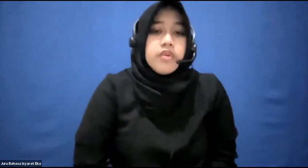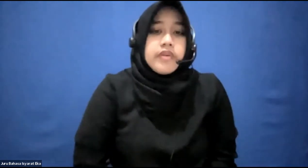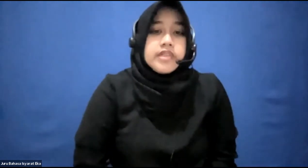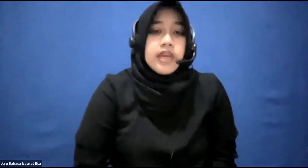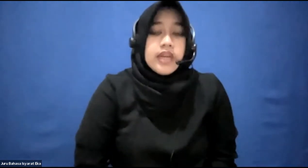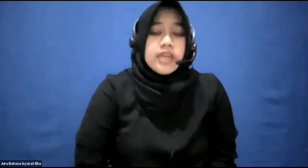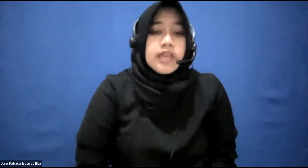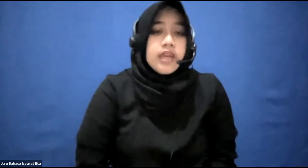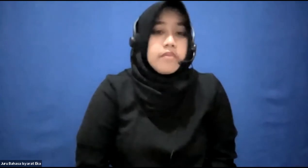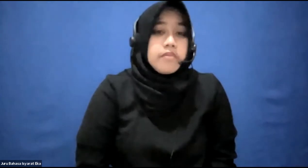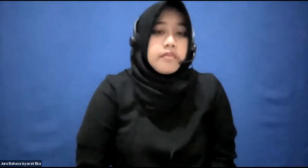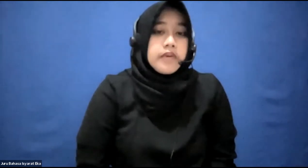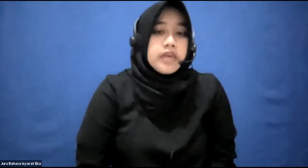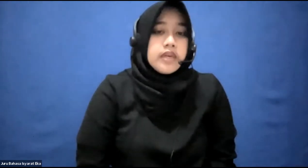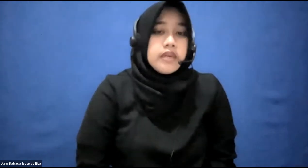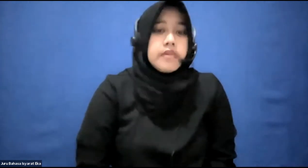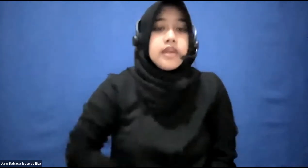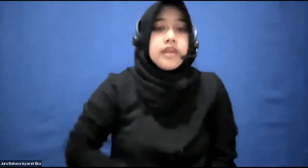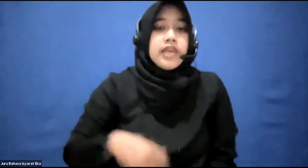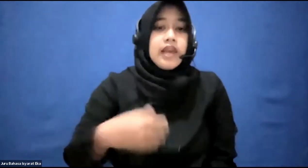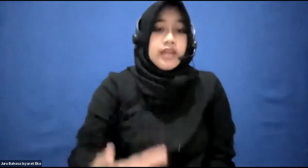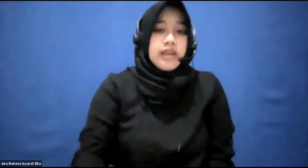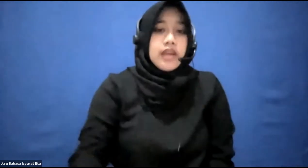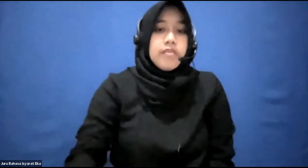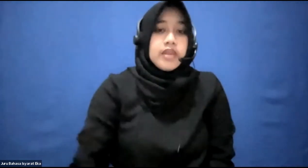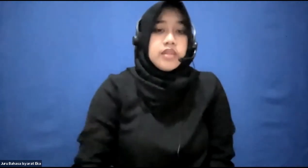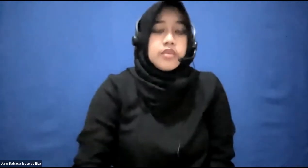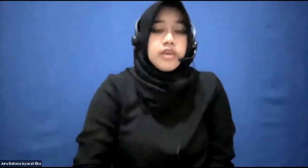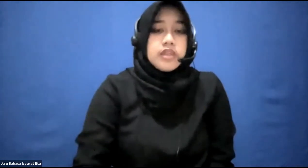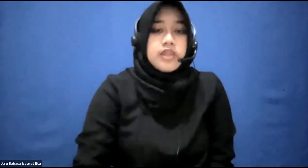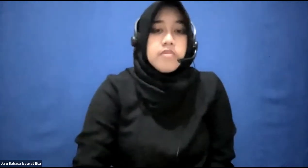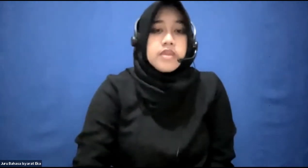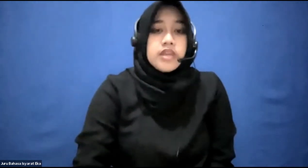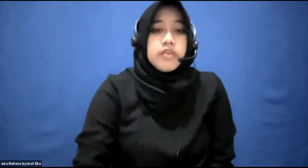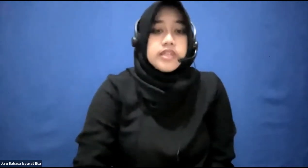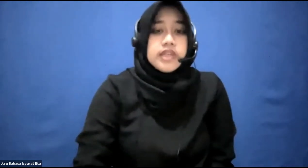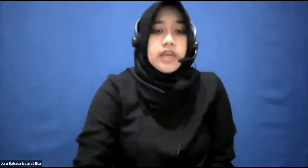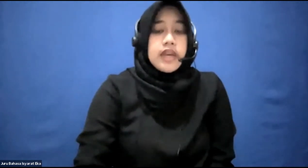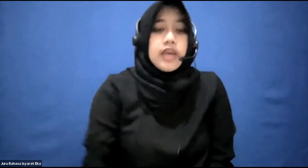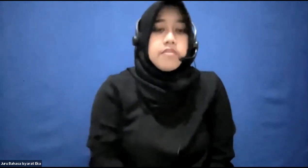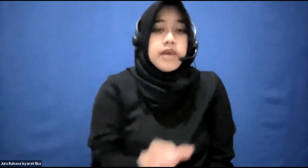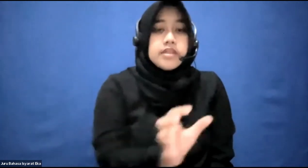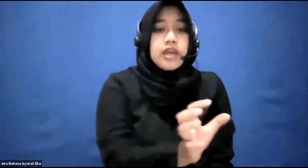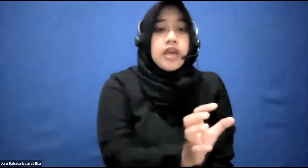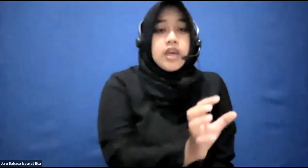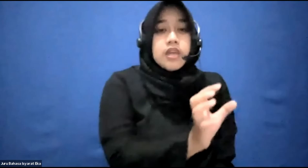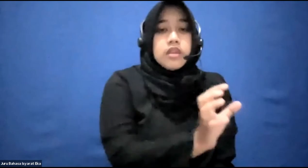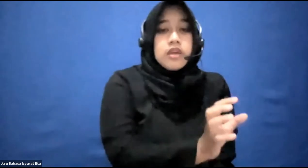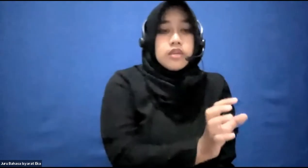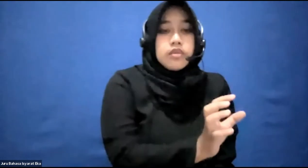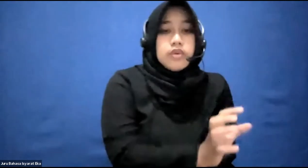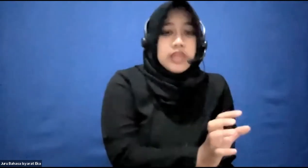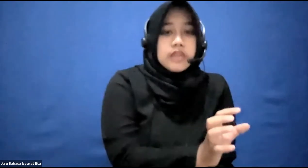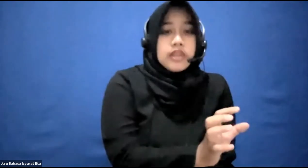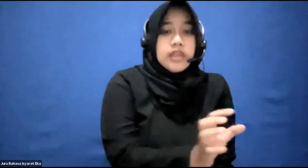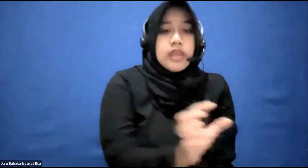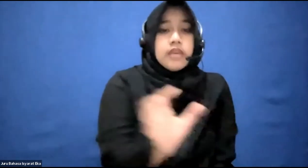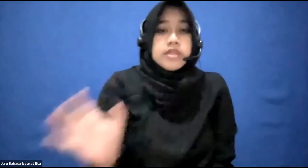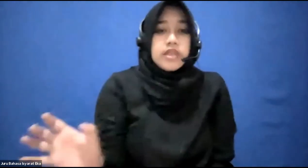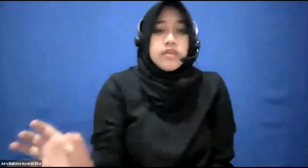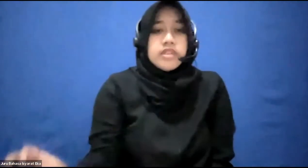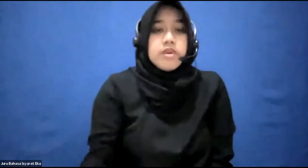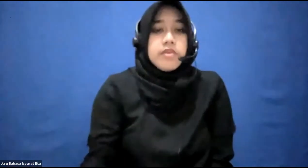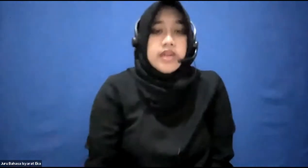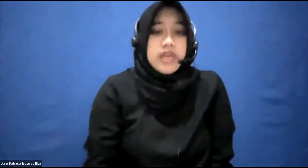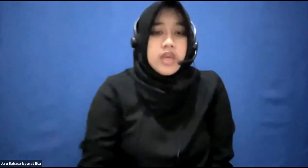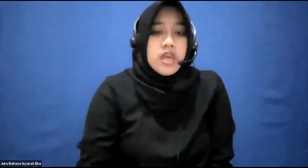Ketika saya sudah wawancara, saya menyalin kalimat itu ke dalam bahasa Indonesia. Karena kan bahasa tuli, ketik, dan